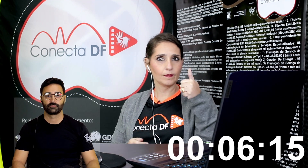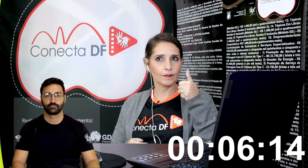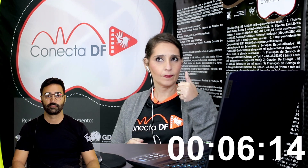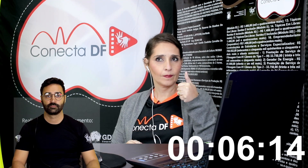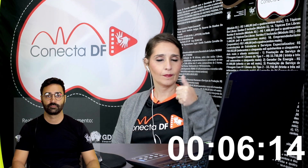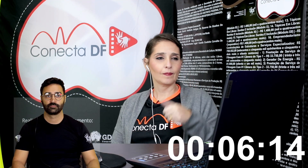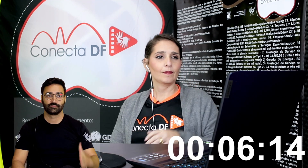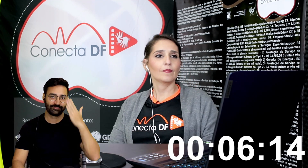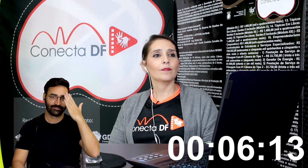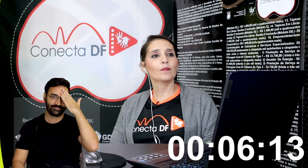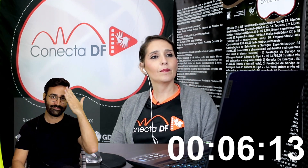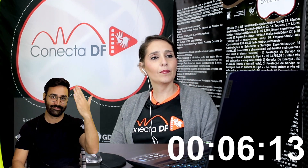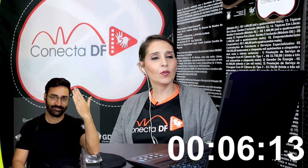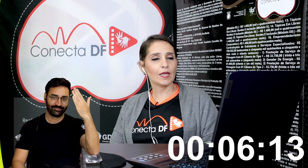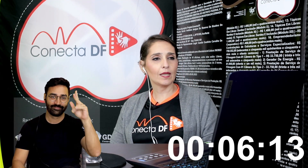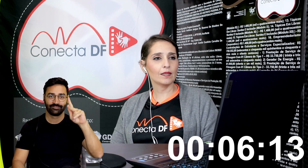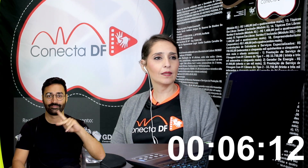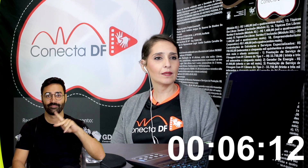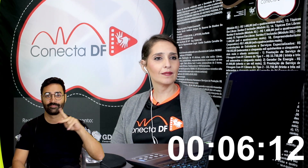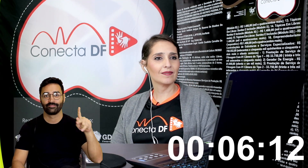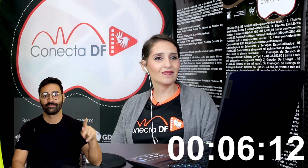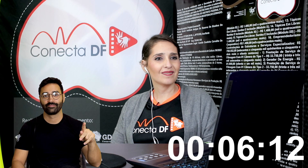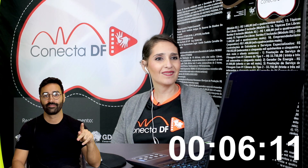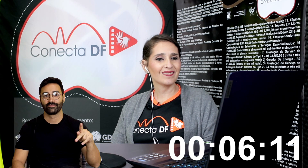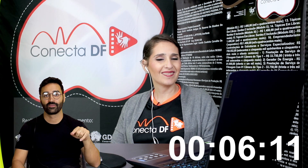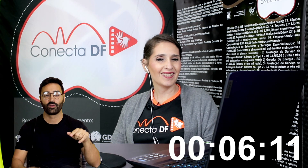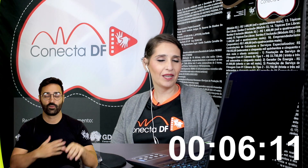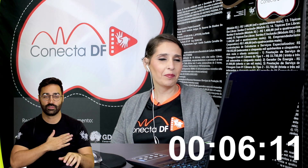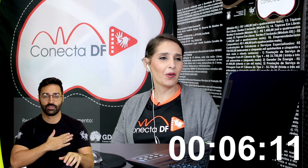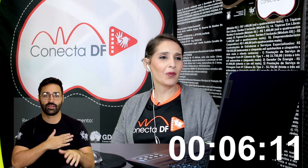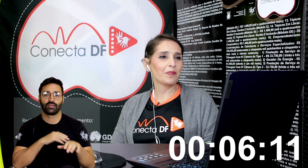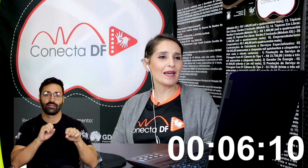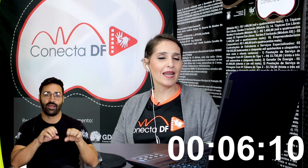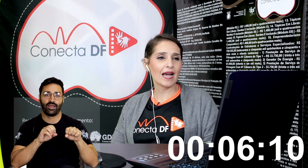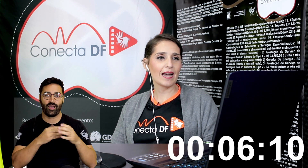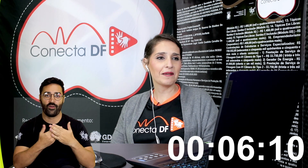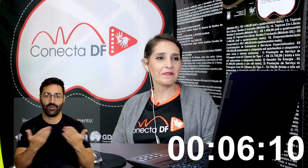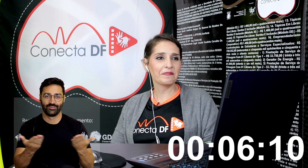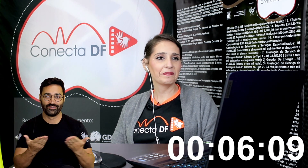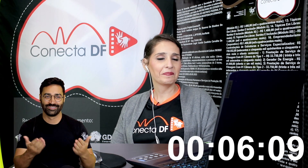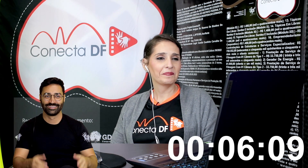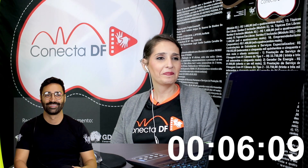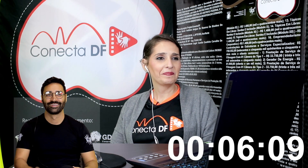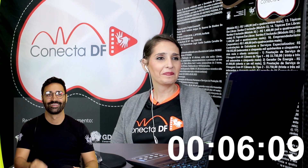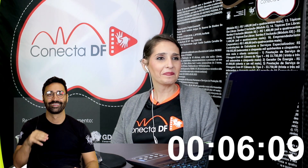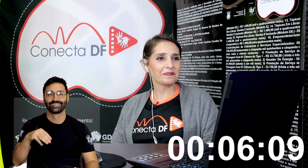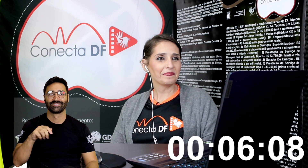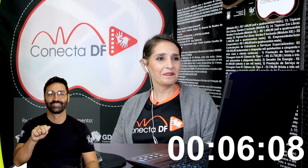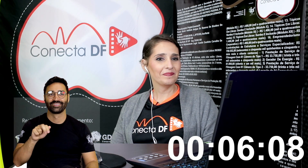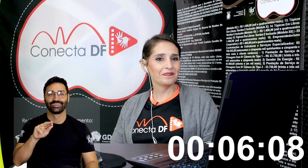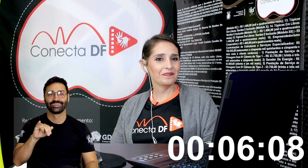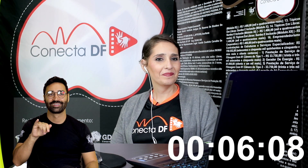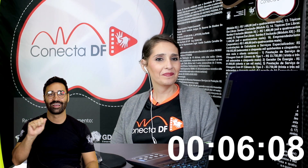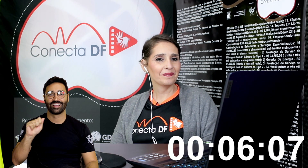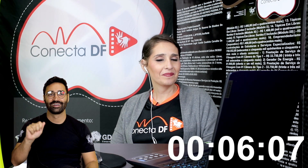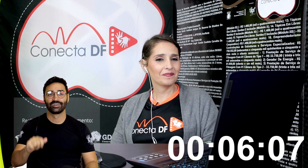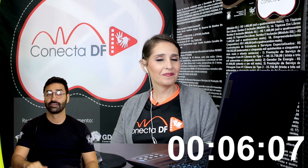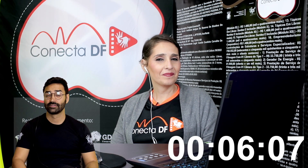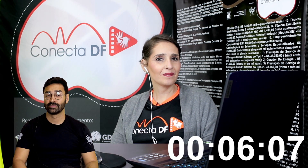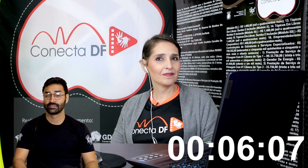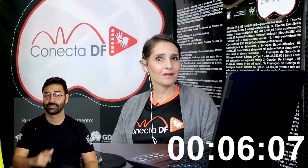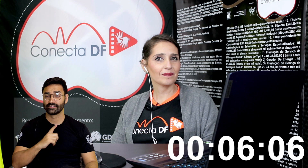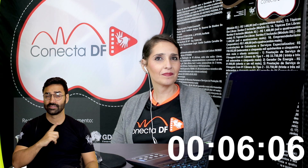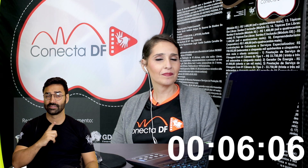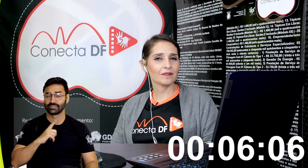Muito obrigado, professora. Gostei da aula de hoje. Que bom. Maria. Tem um